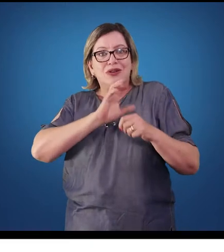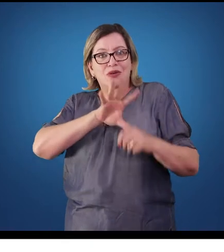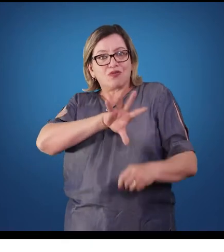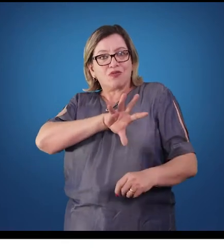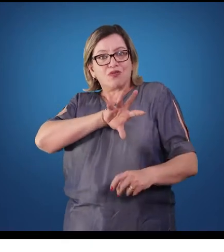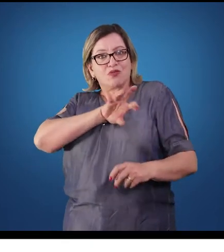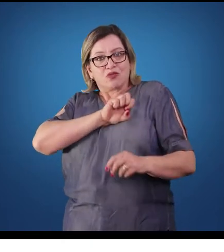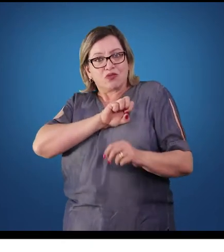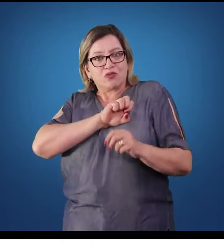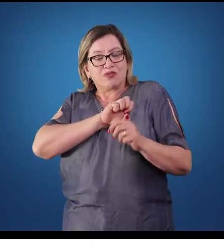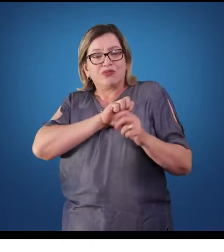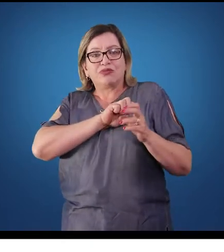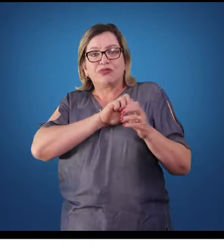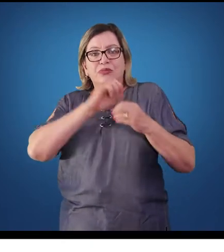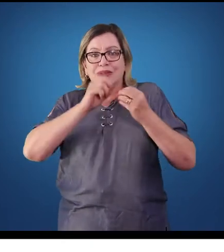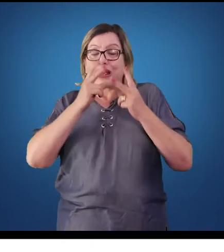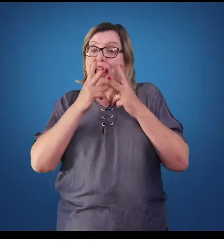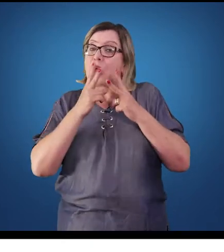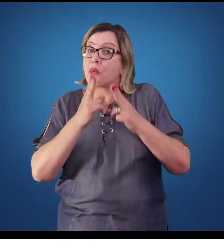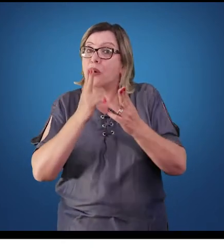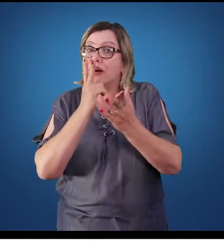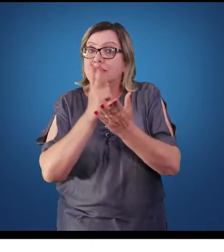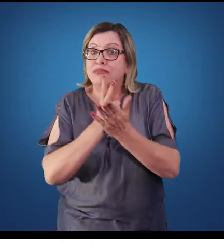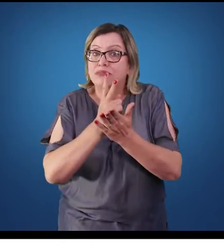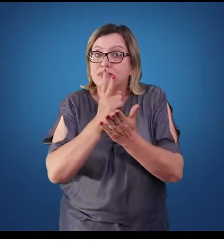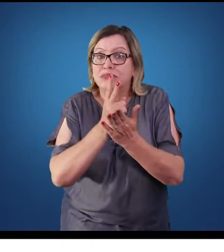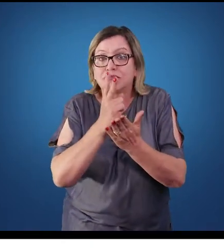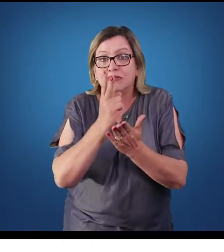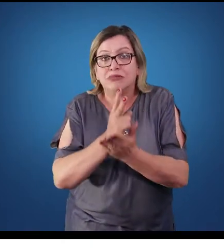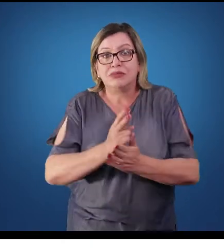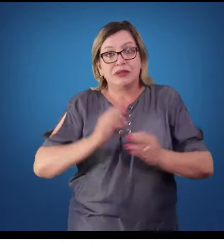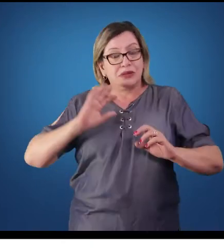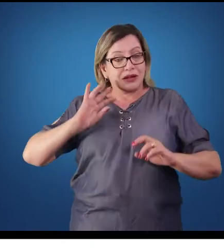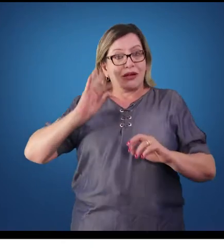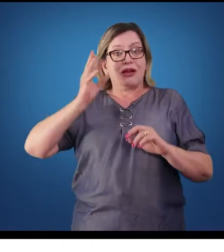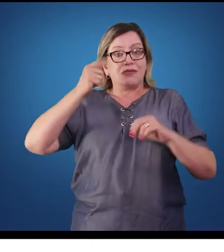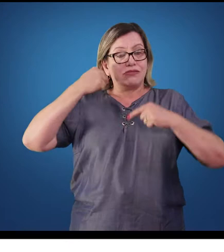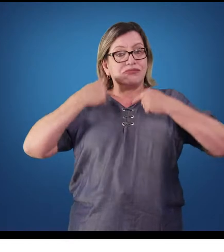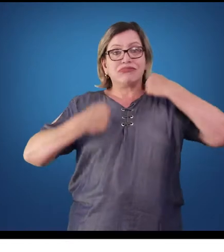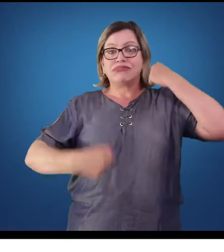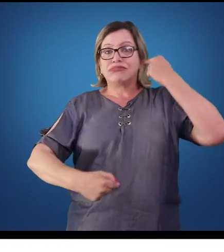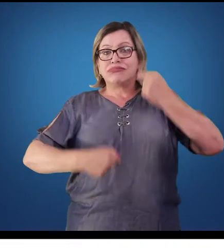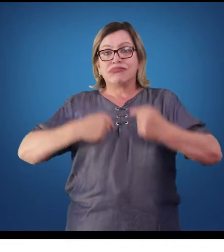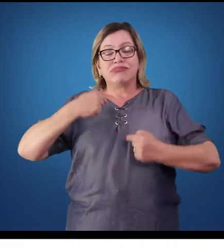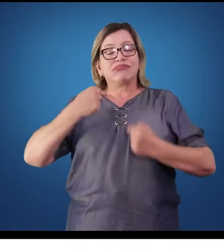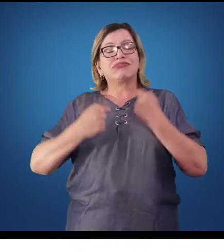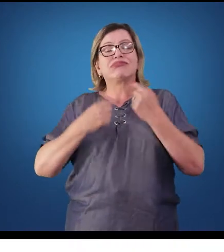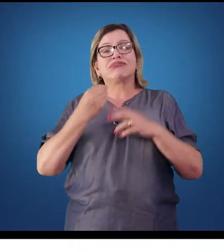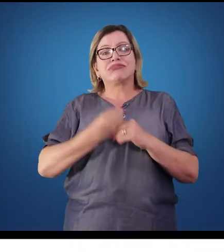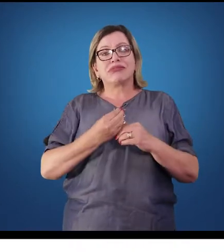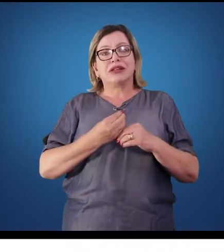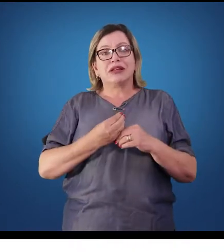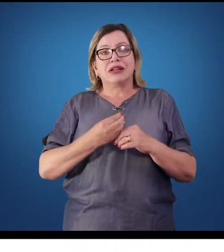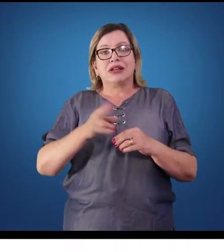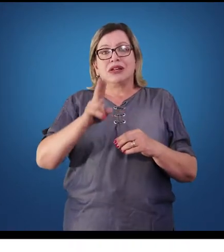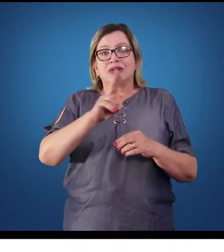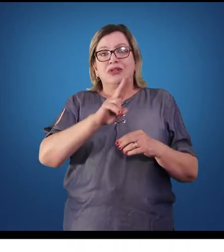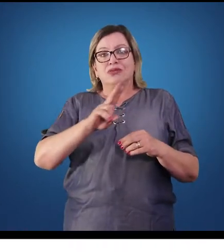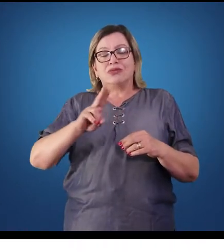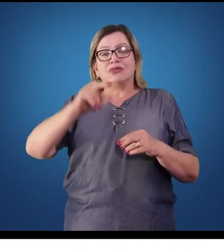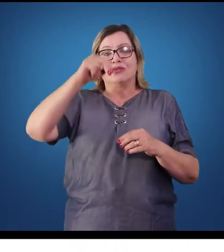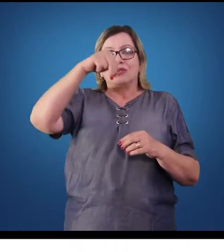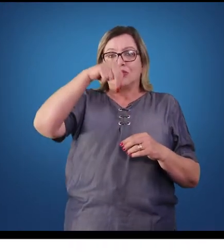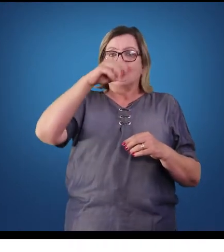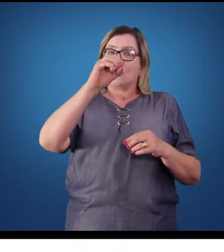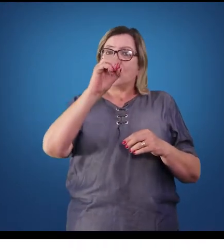contraia de uma maneira igualitária durante o processo de contração. O nódulo sinoatrial